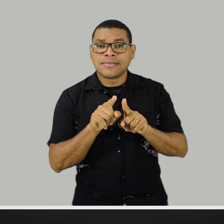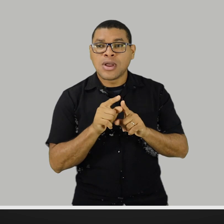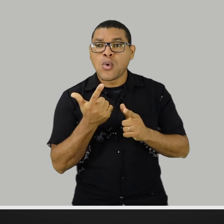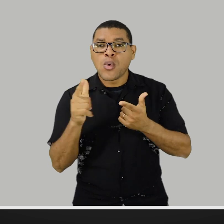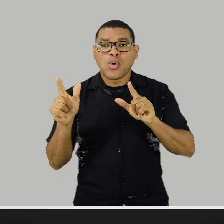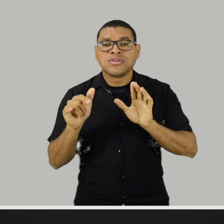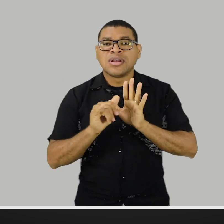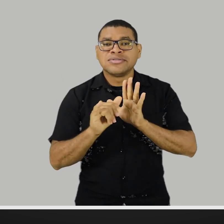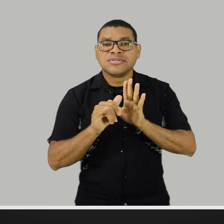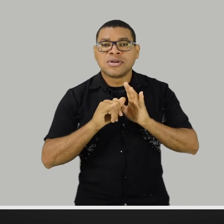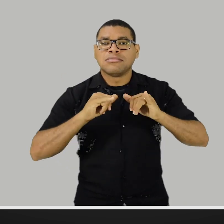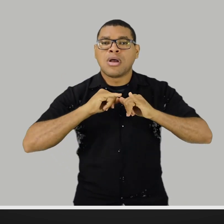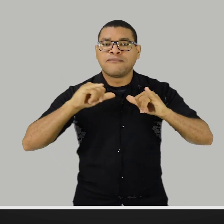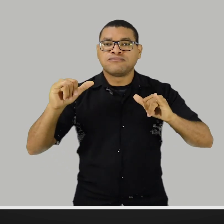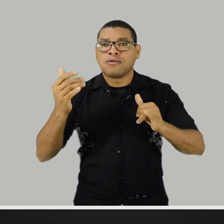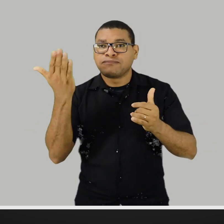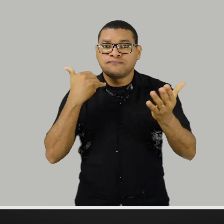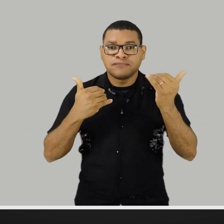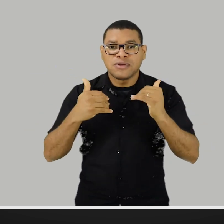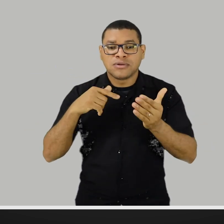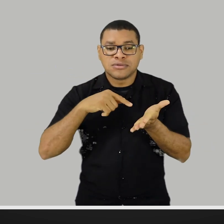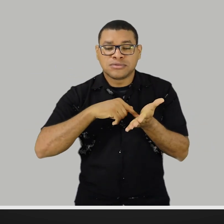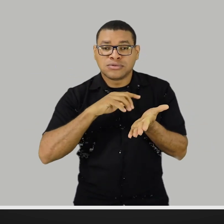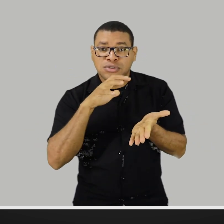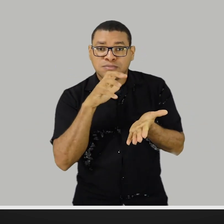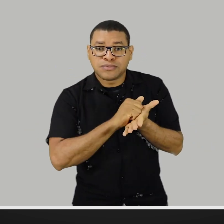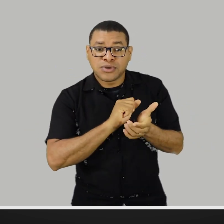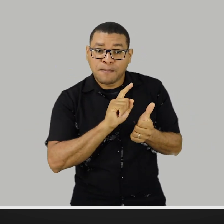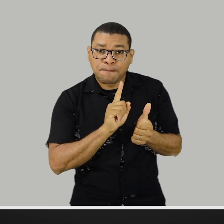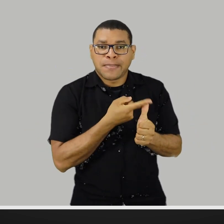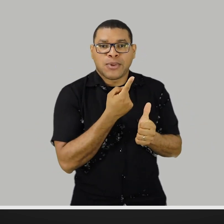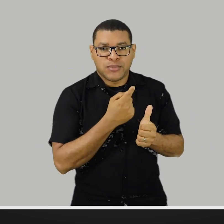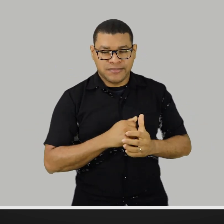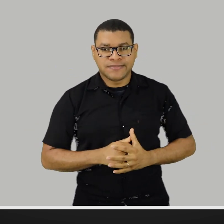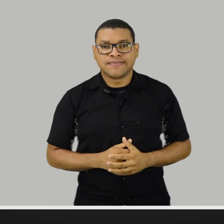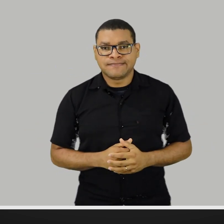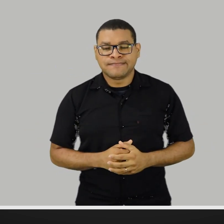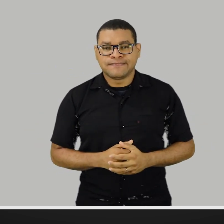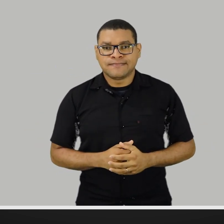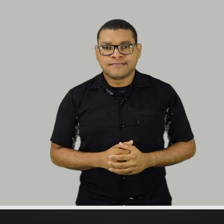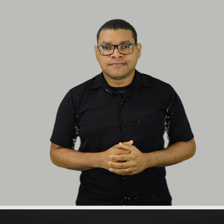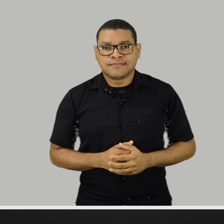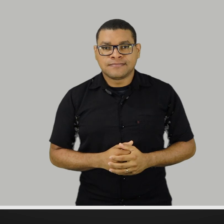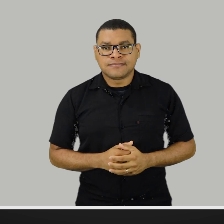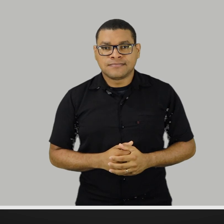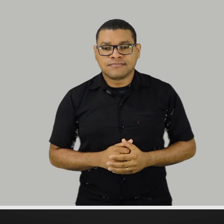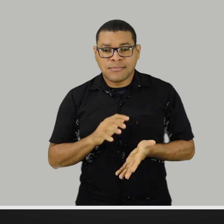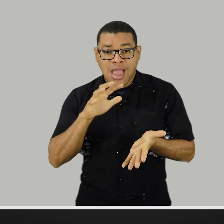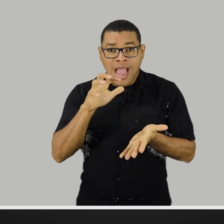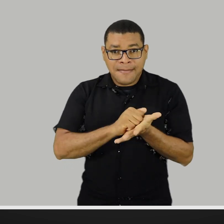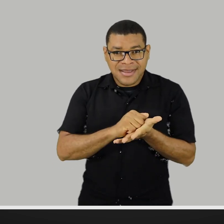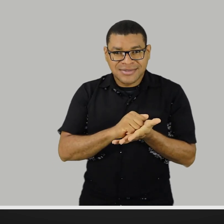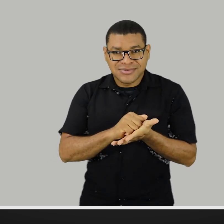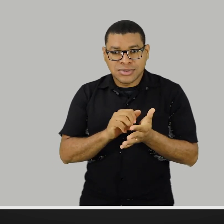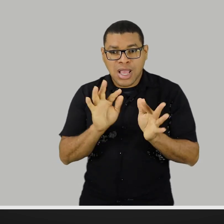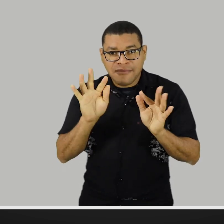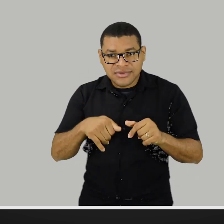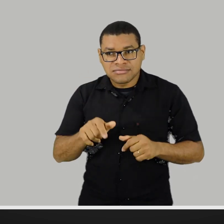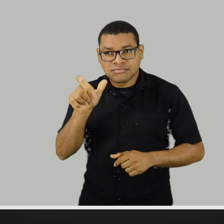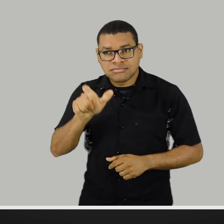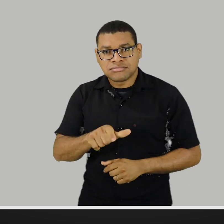na forma dos editais de convocação para pré-matrícula 16 a conclusão da matrícula do aluno